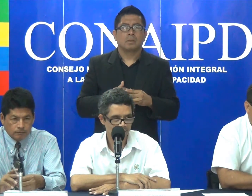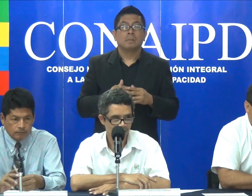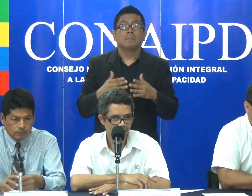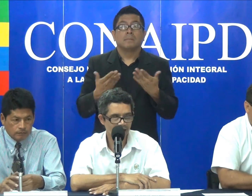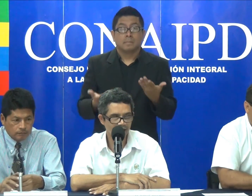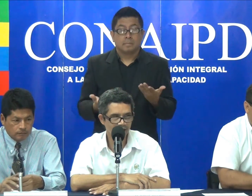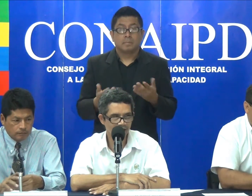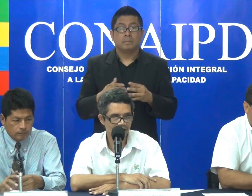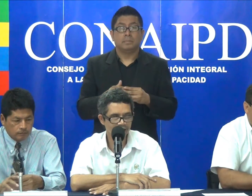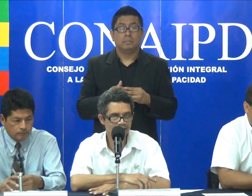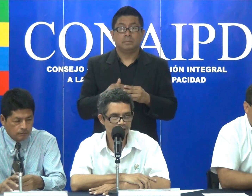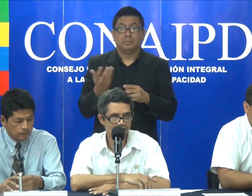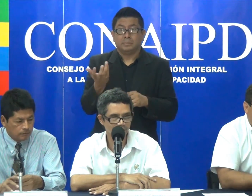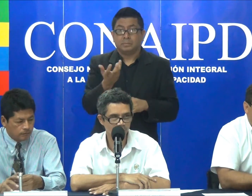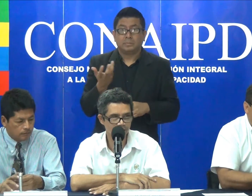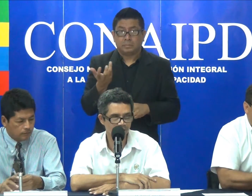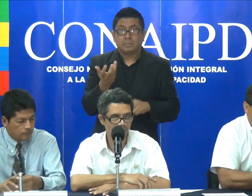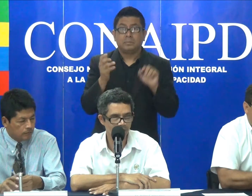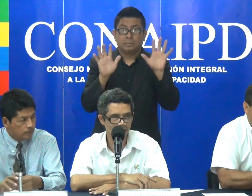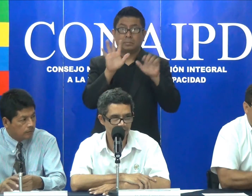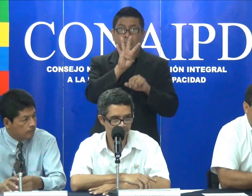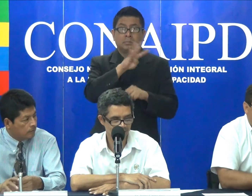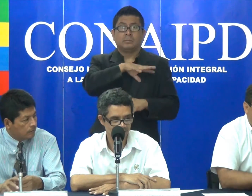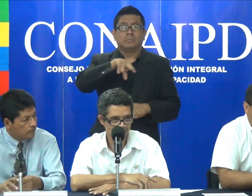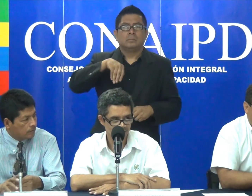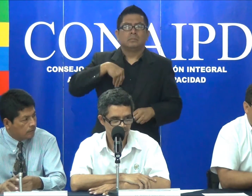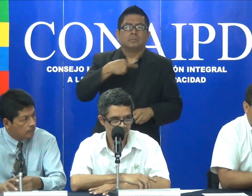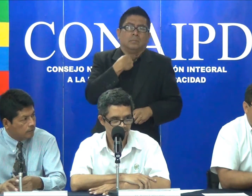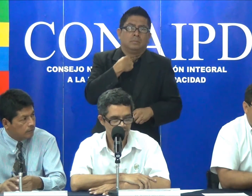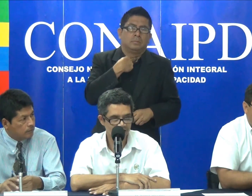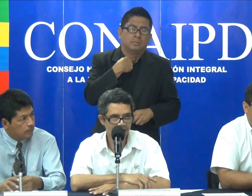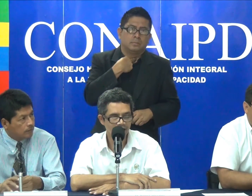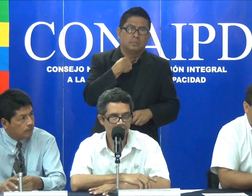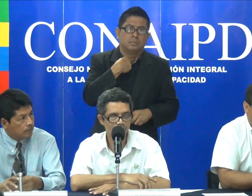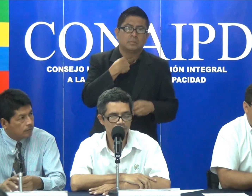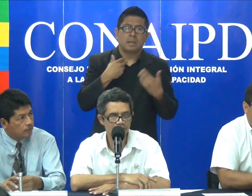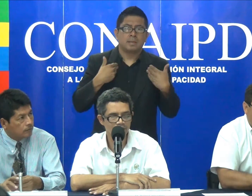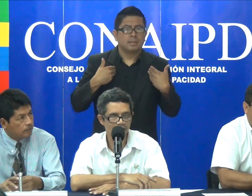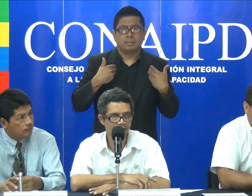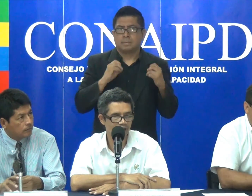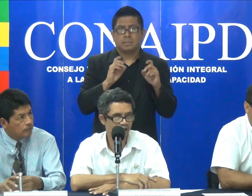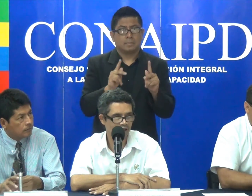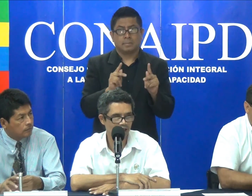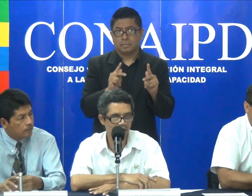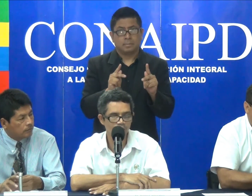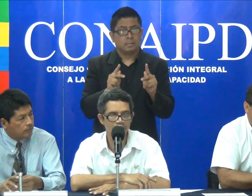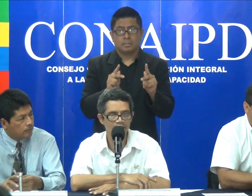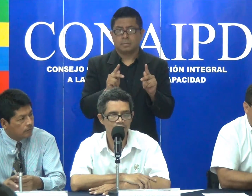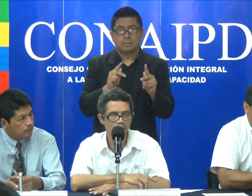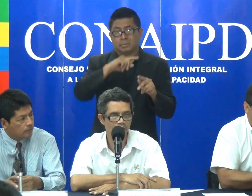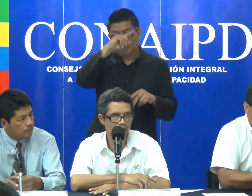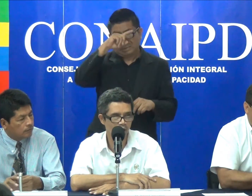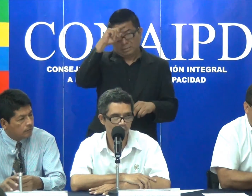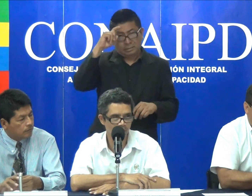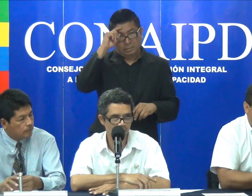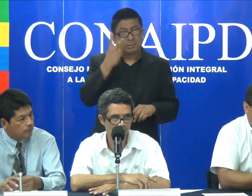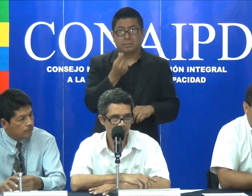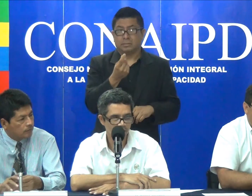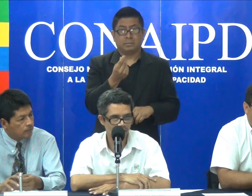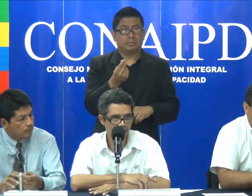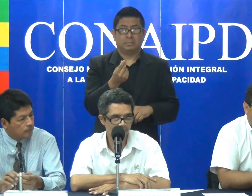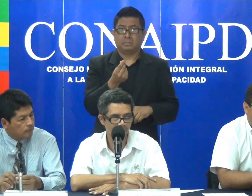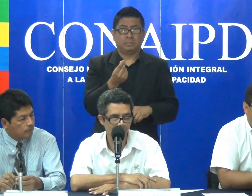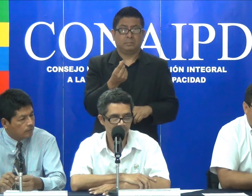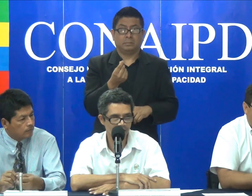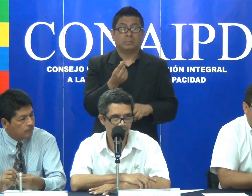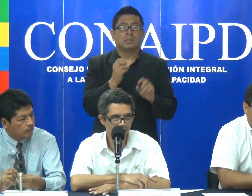cuales quedan estas 14 familias sin la posibilidad de tener un ingreso económico